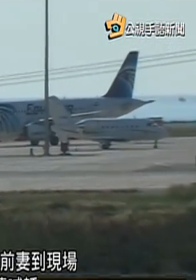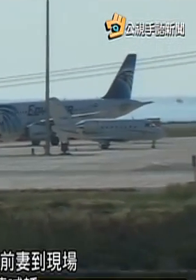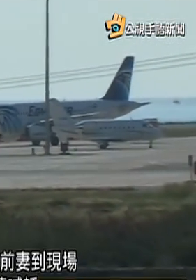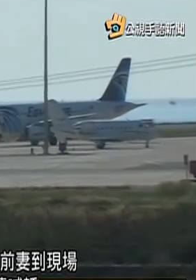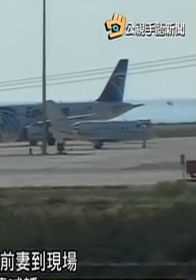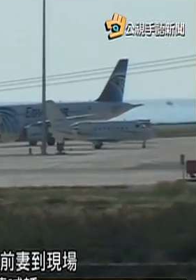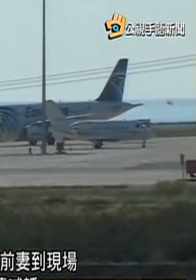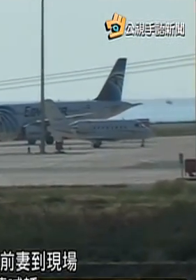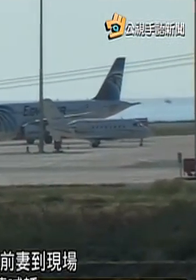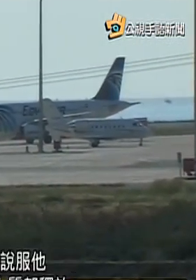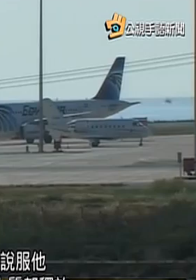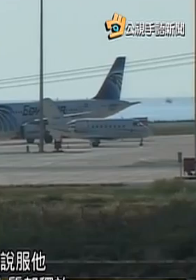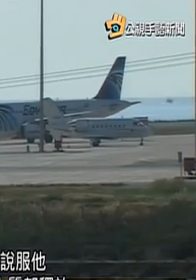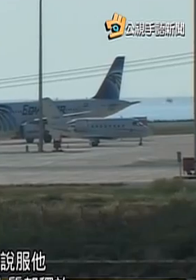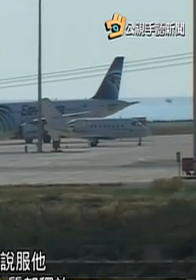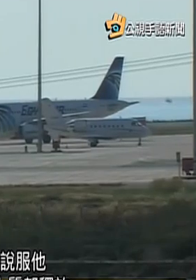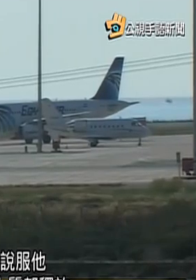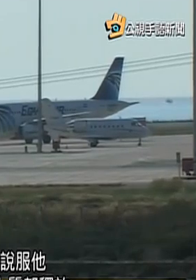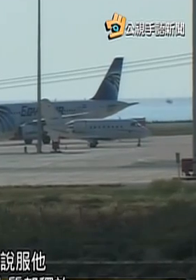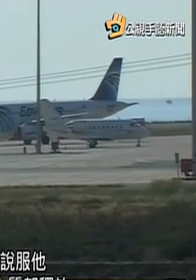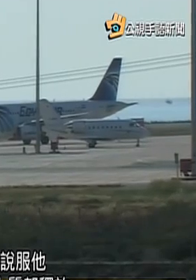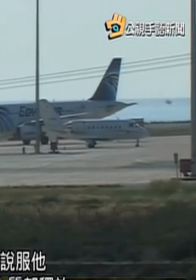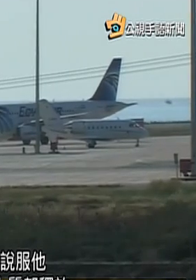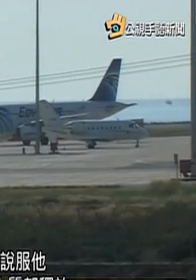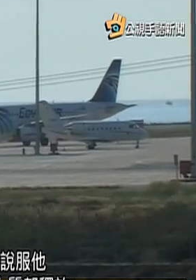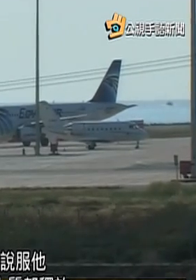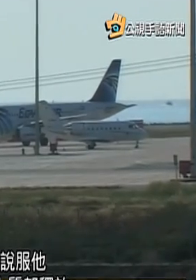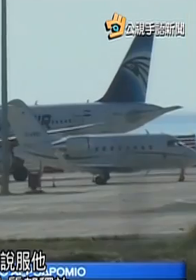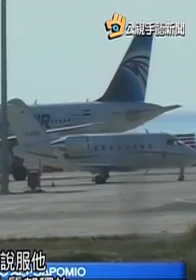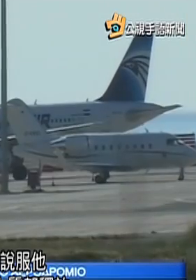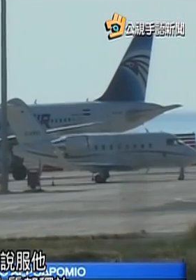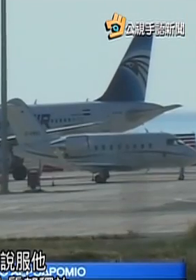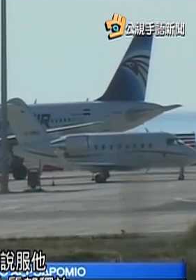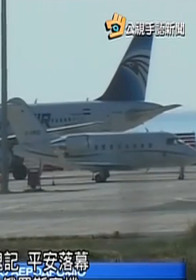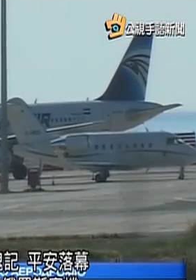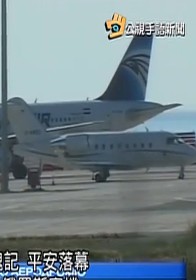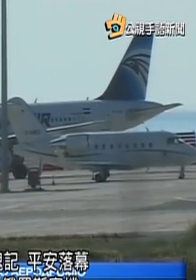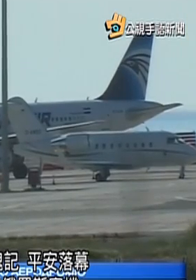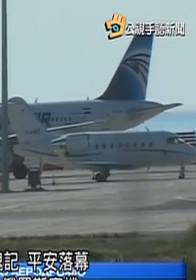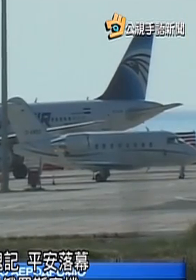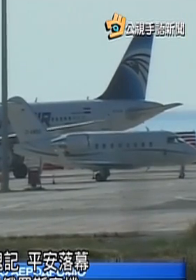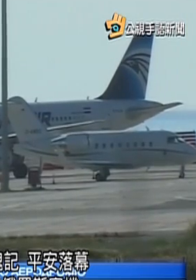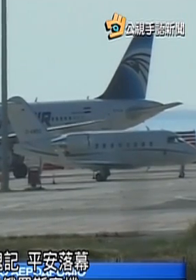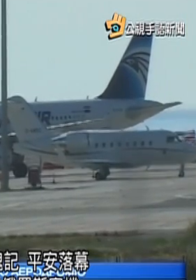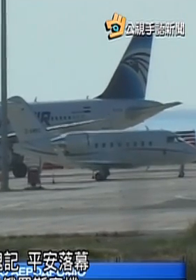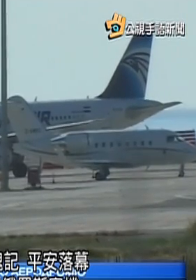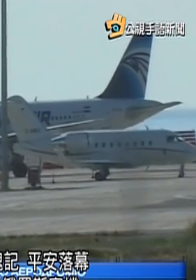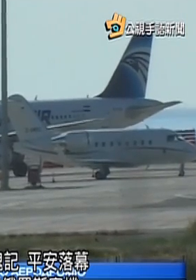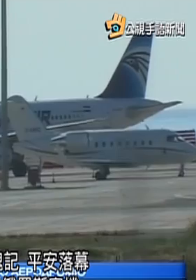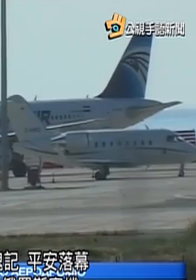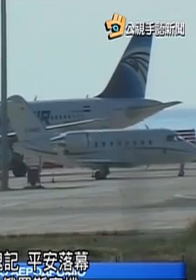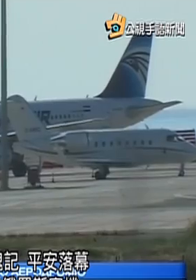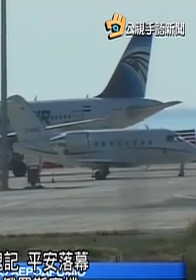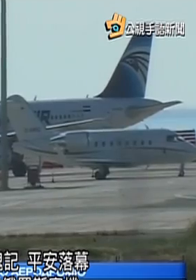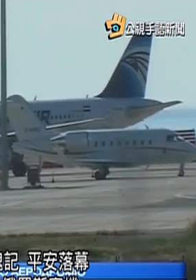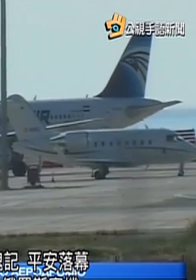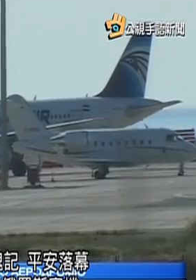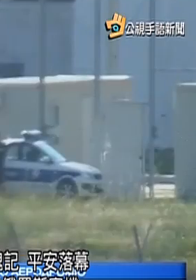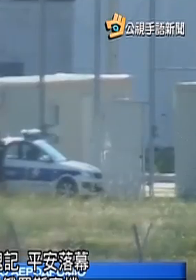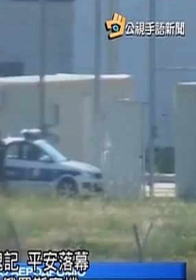情喊话，最后成功说服他将机上所有人质都释放，让这场劫机惊魂记平安落幕。不过去年10月，俄罗斯